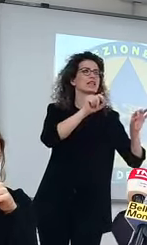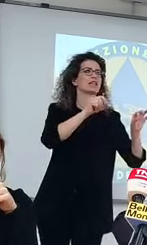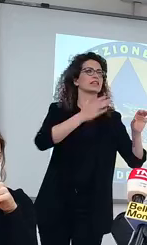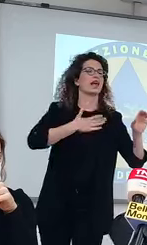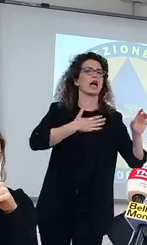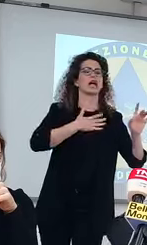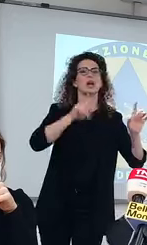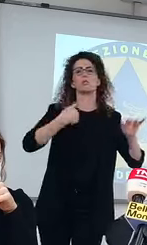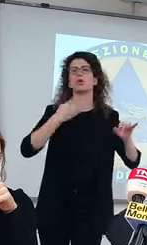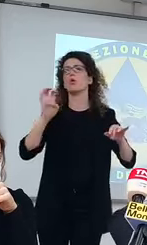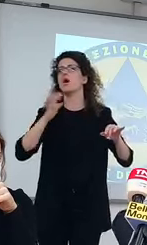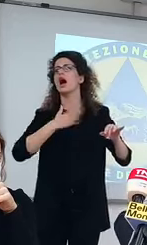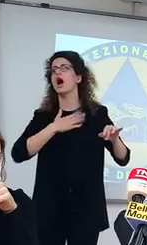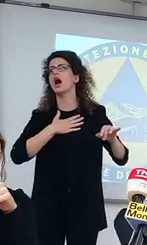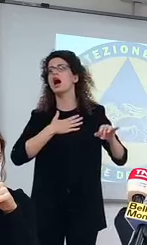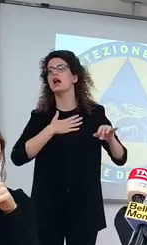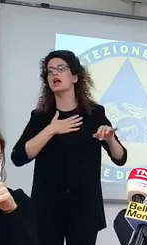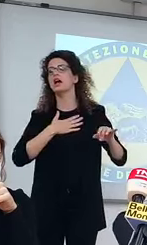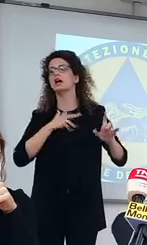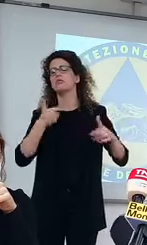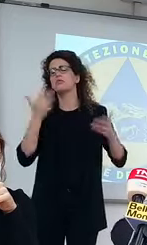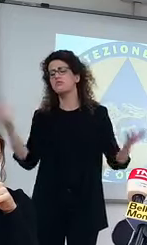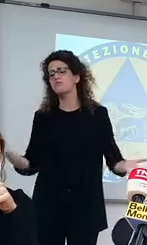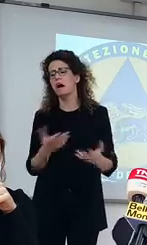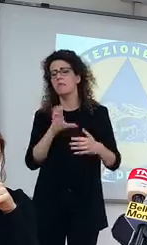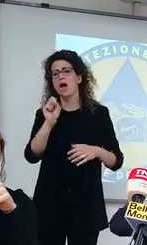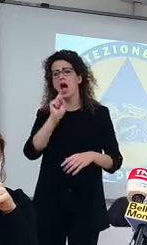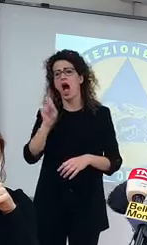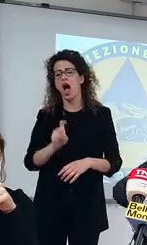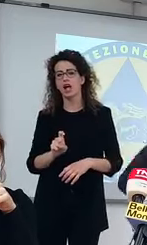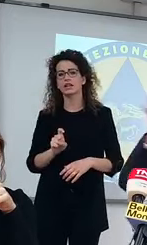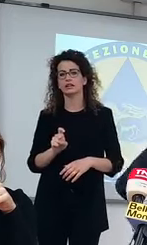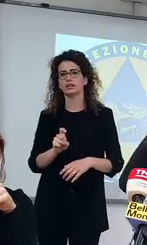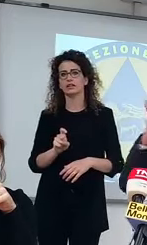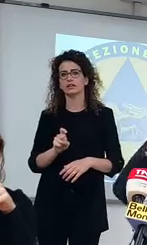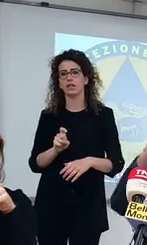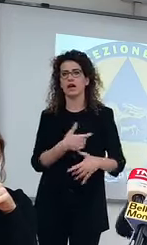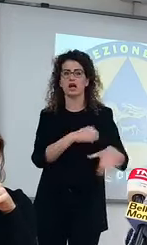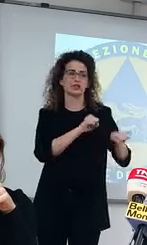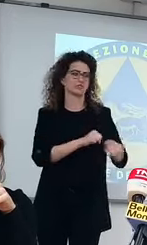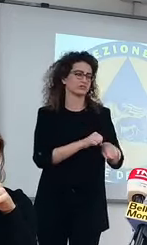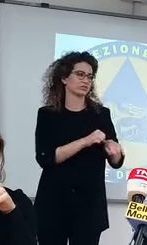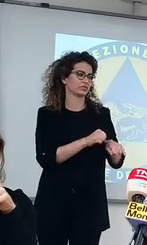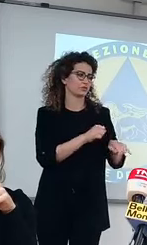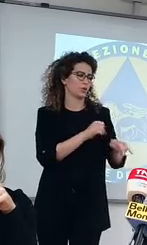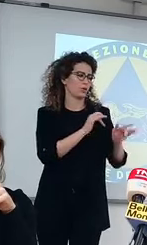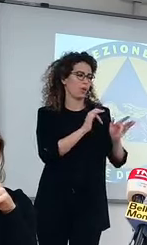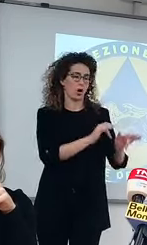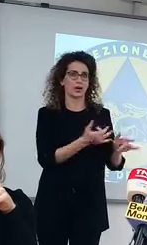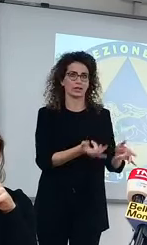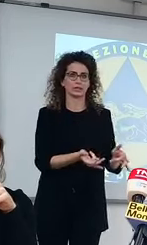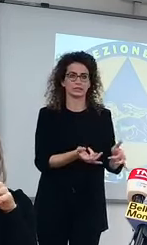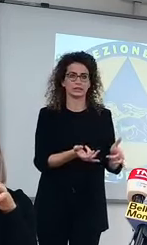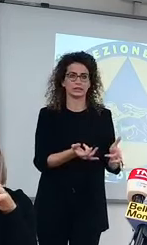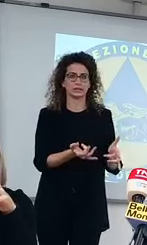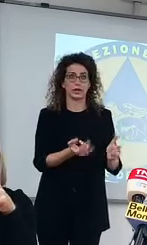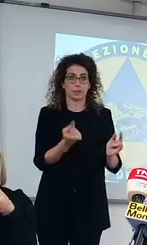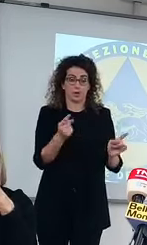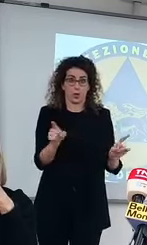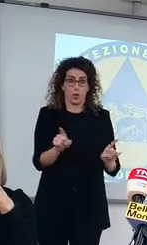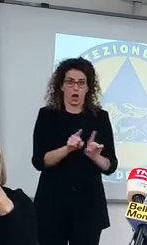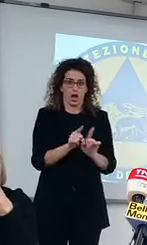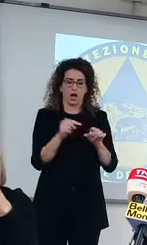i 40 e visto che c'eravamo utilizzavamo un po' di AstraZeneca per avere il magazzino evaso, eccetera, oggi noi avremmo